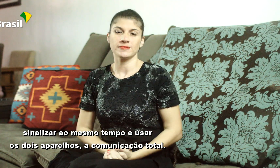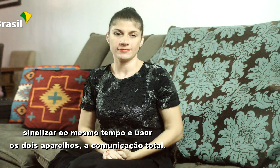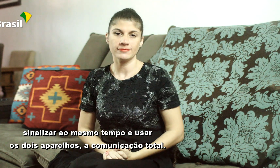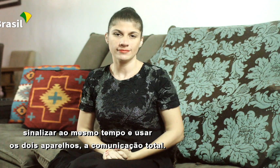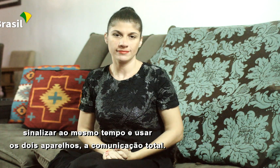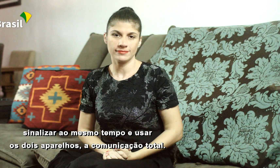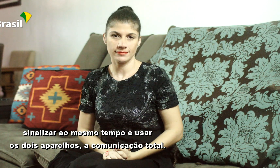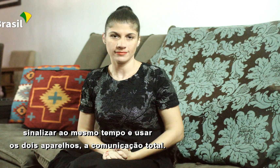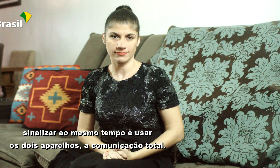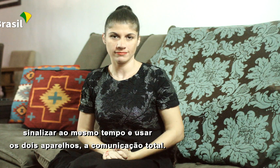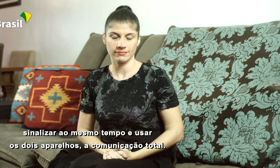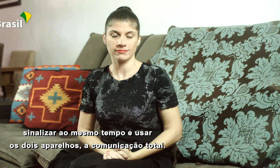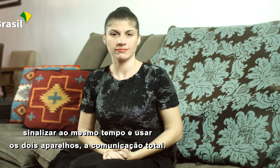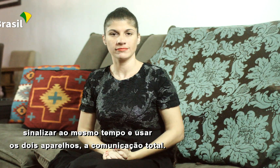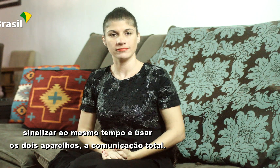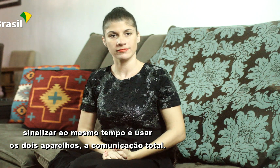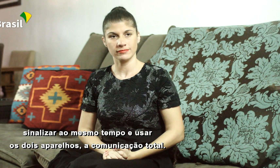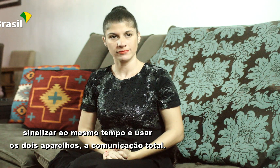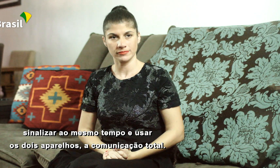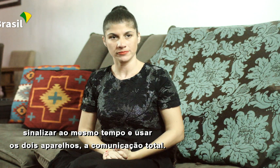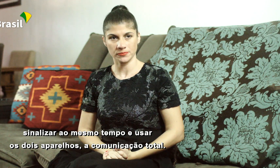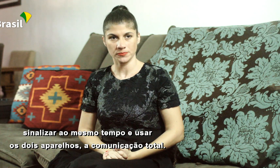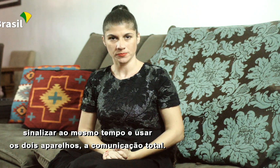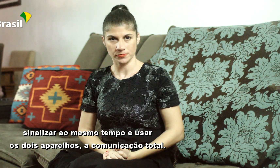dois aparelhos. A comunicação total.